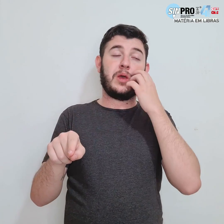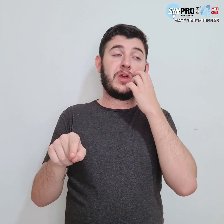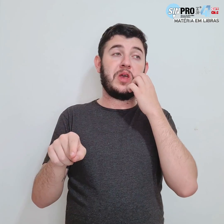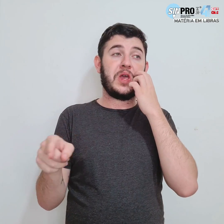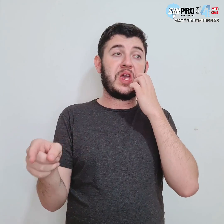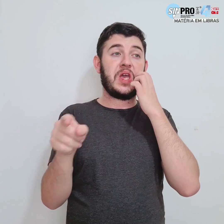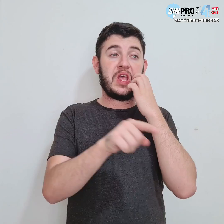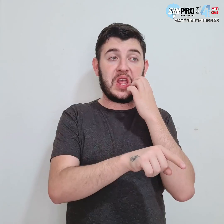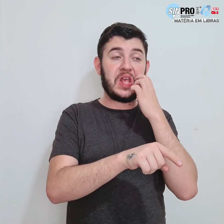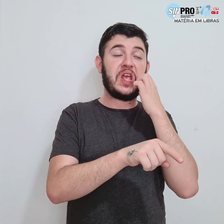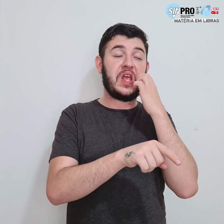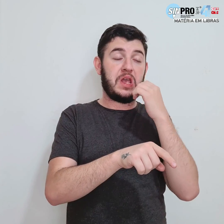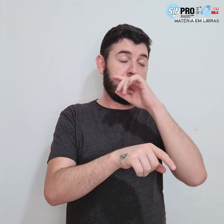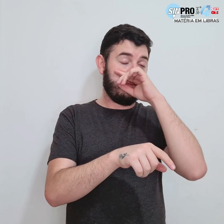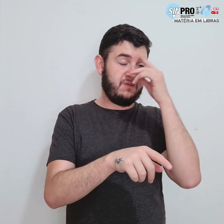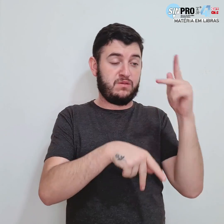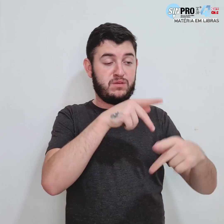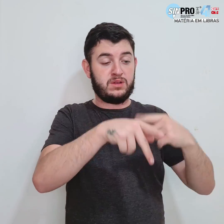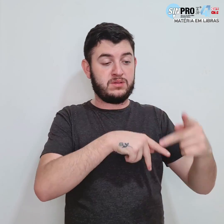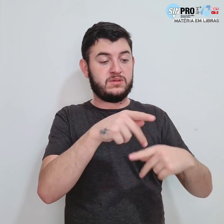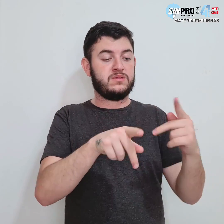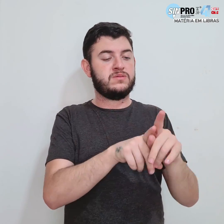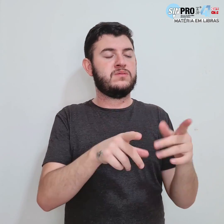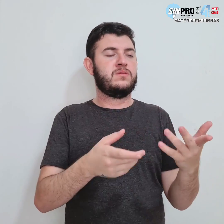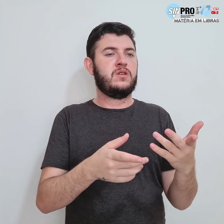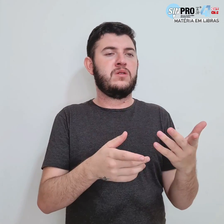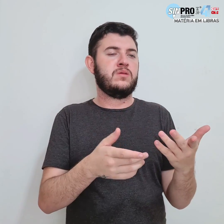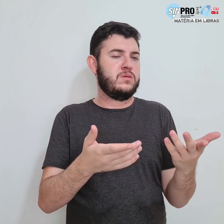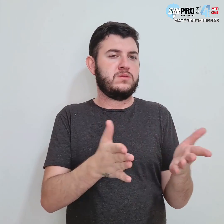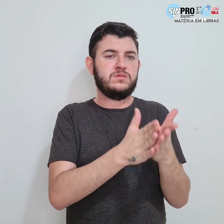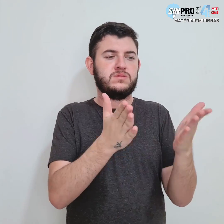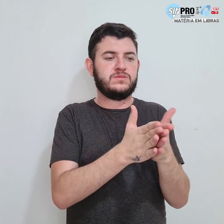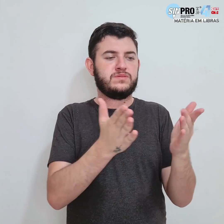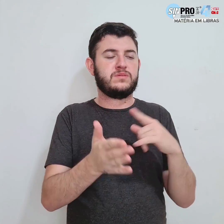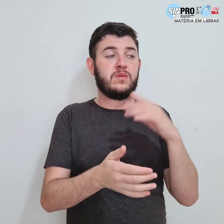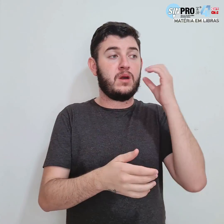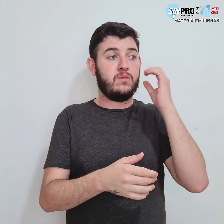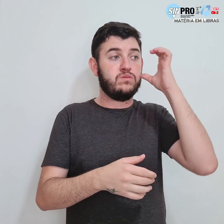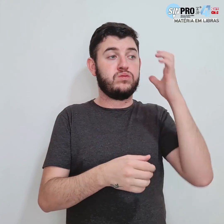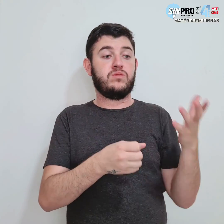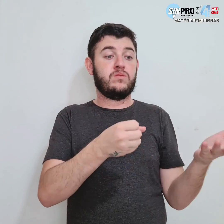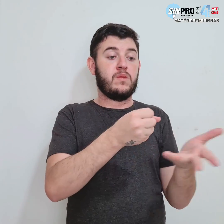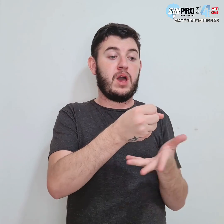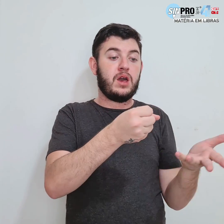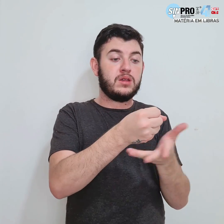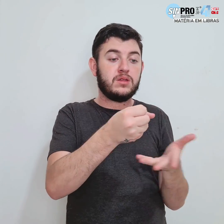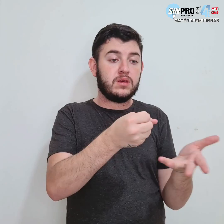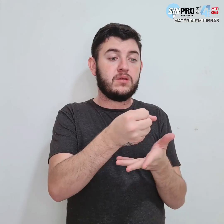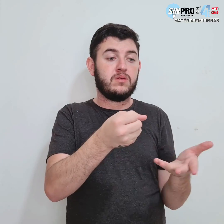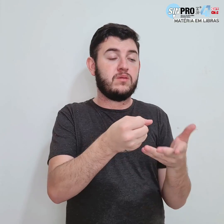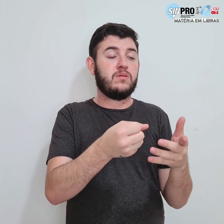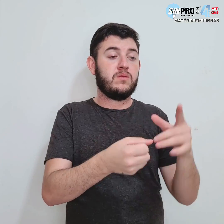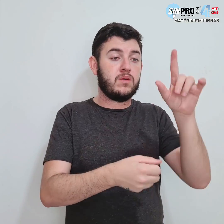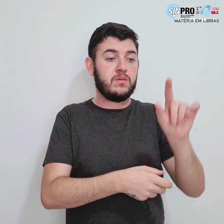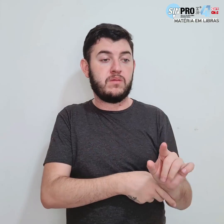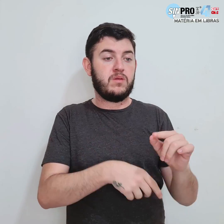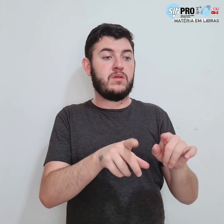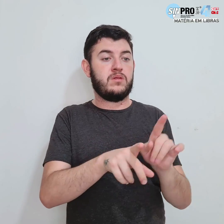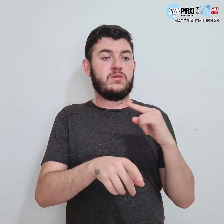população menos favorecida, que geralmente se dá com acesso ao conhecimento mais básico, mais restrito, uma tendência